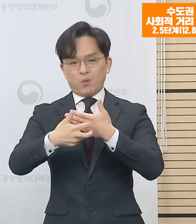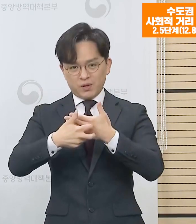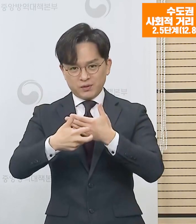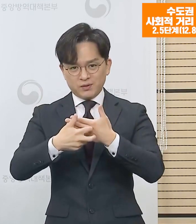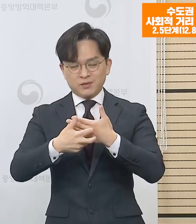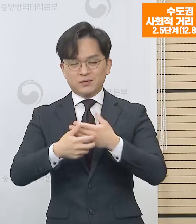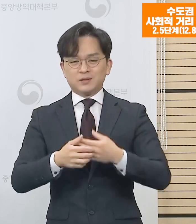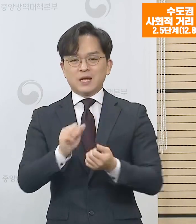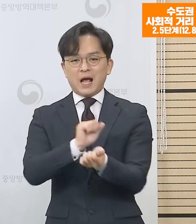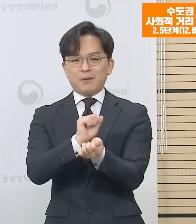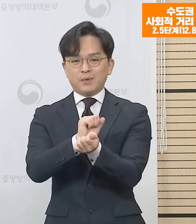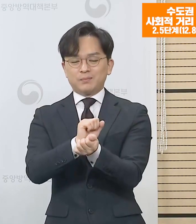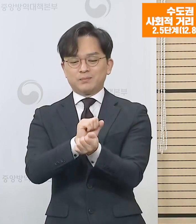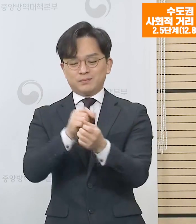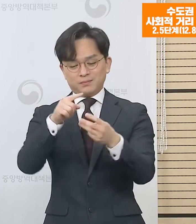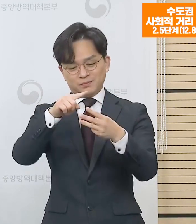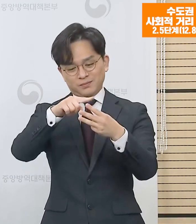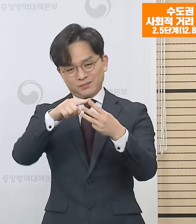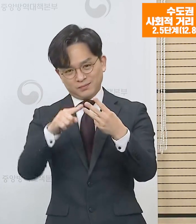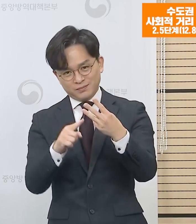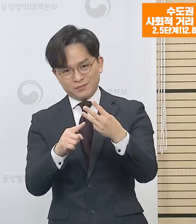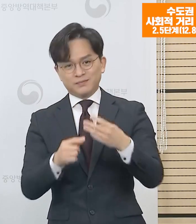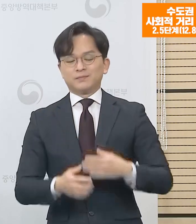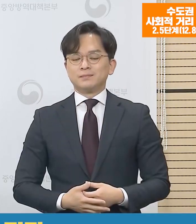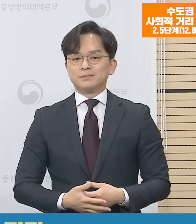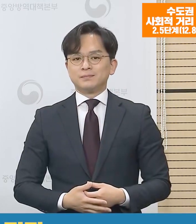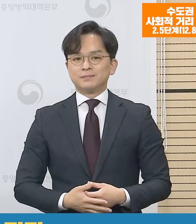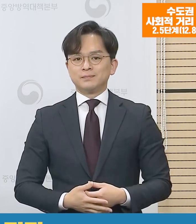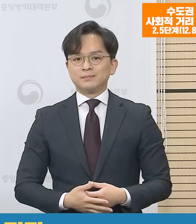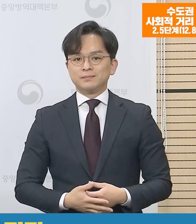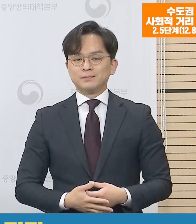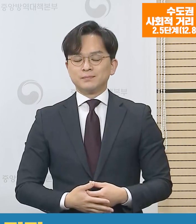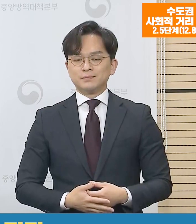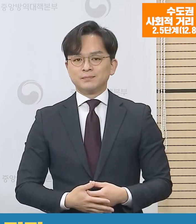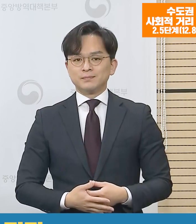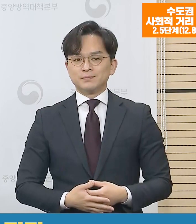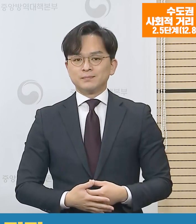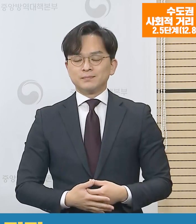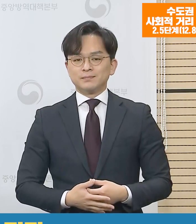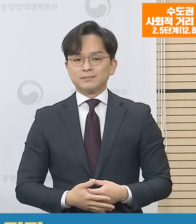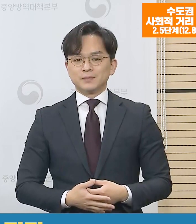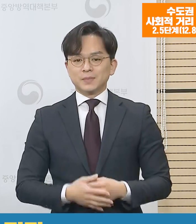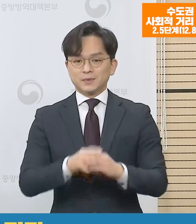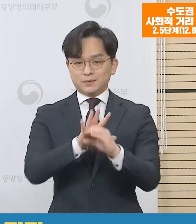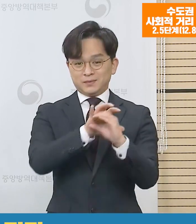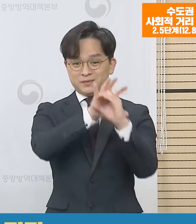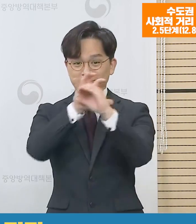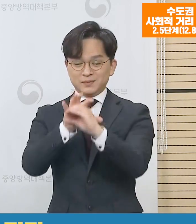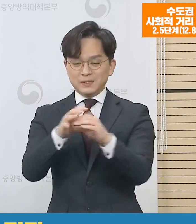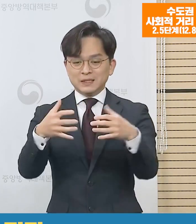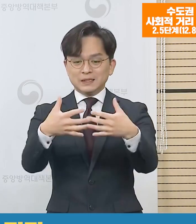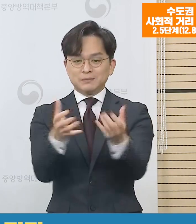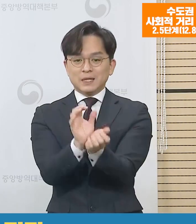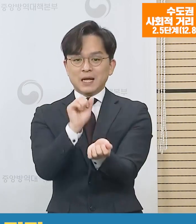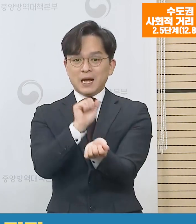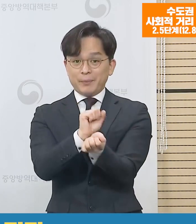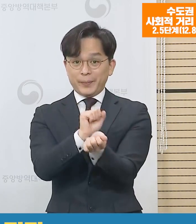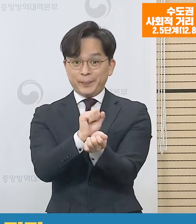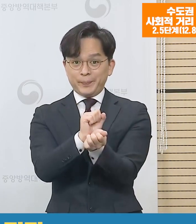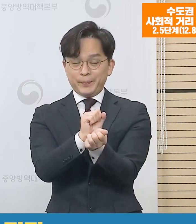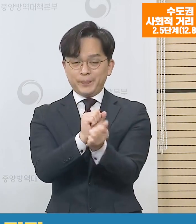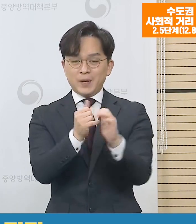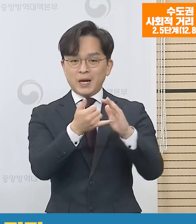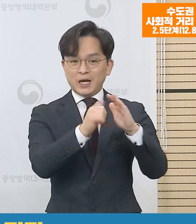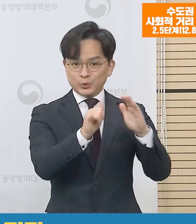세 번째로 많은 수준을 보여주었습니다. 여기서 설명드린 것처럼 코로나19의 집단 감염이 가족 지인